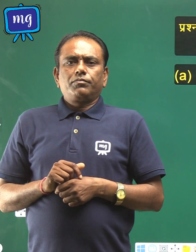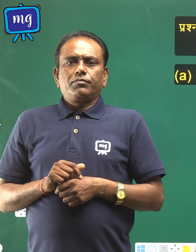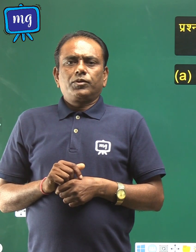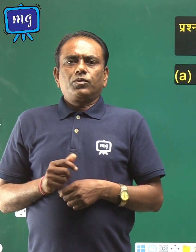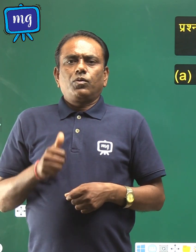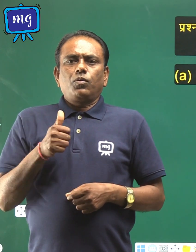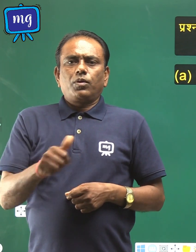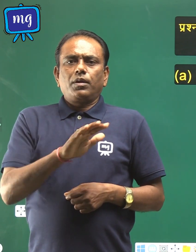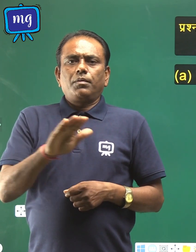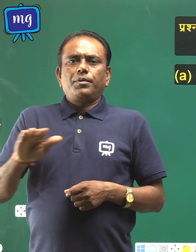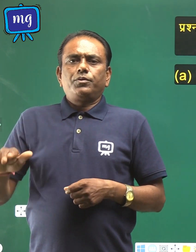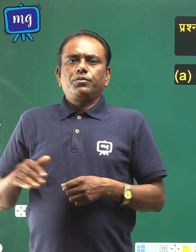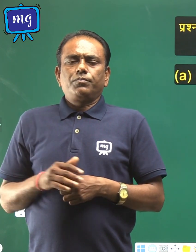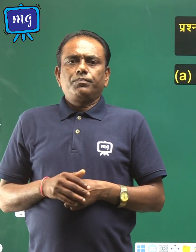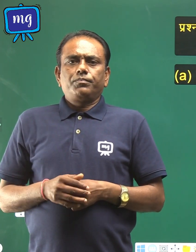ठीक है बच्चों,